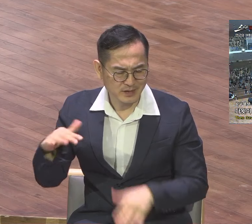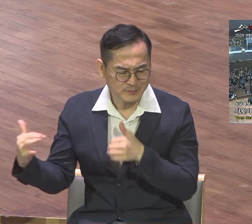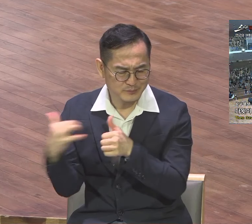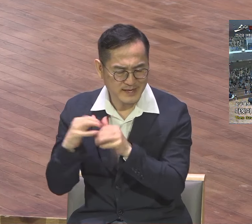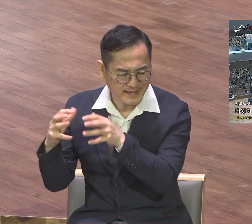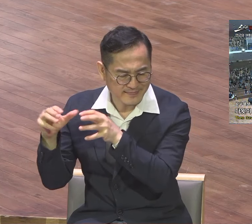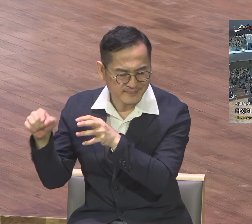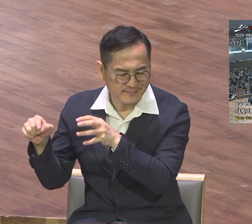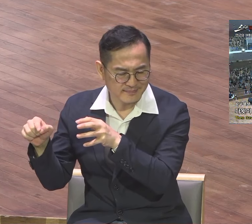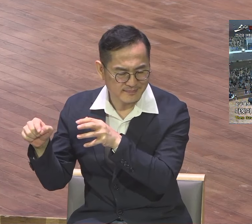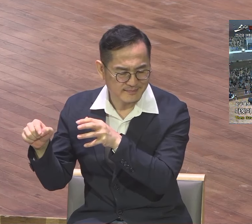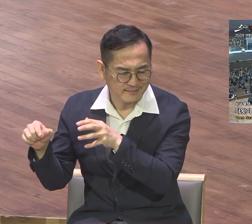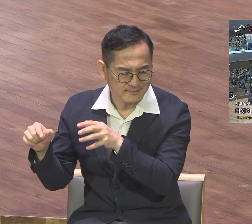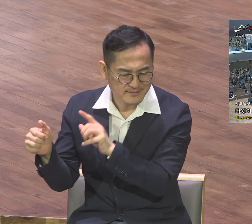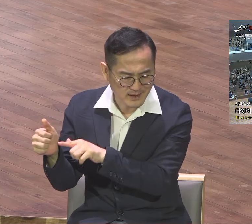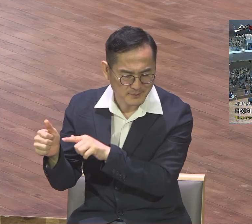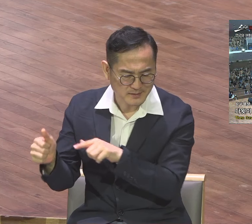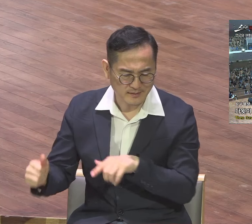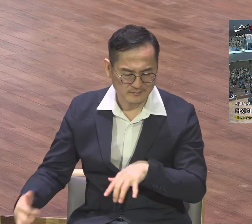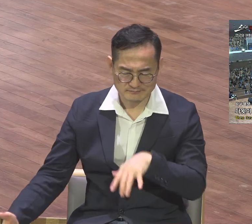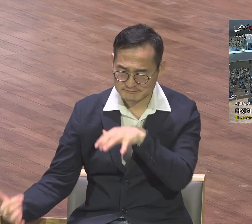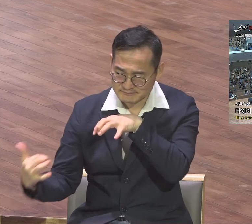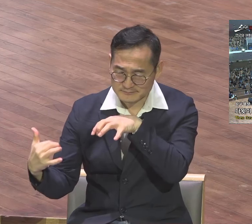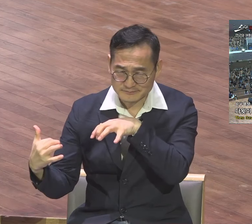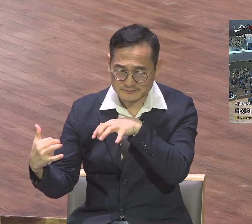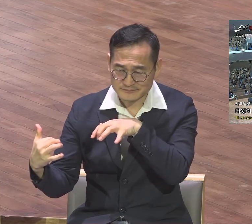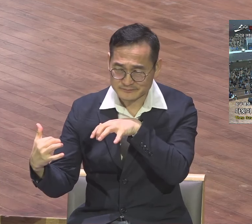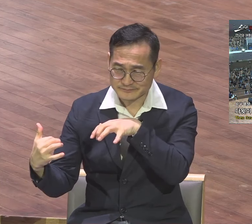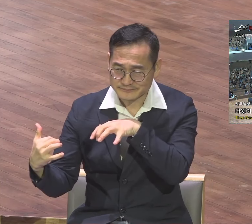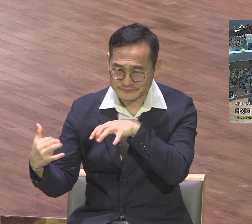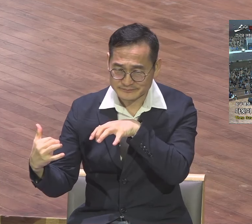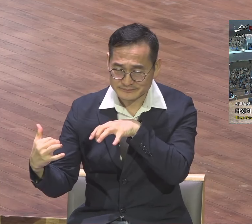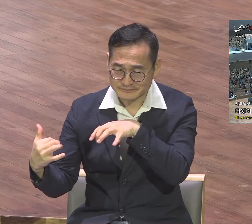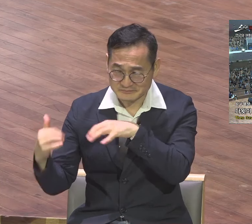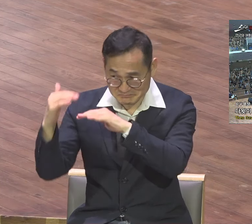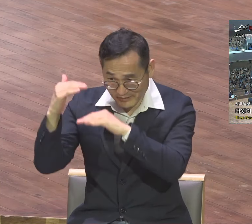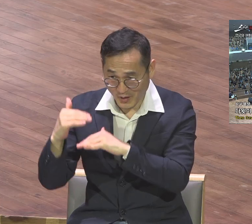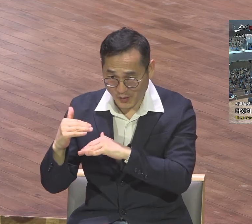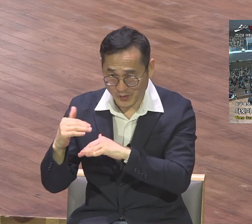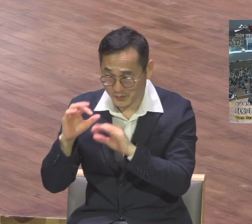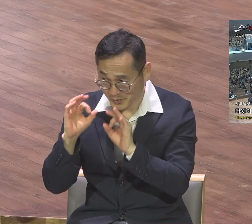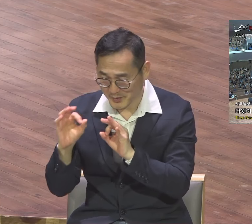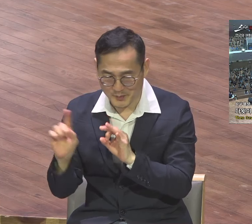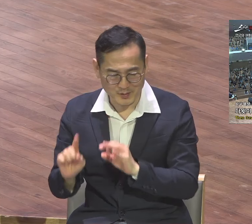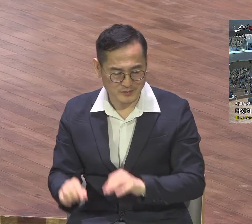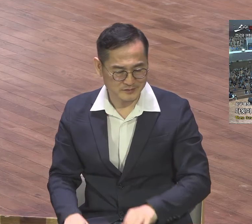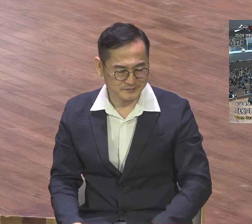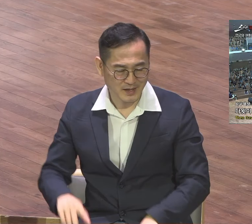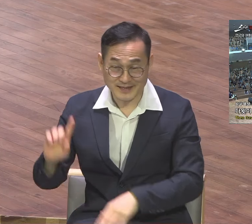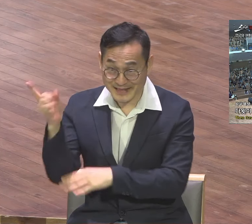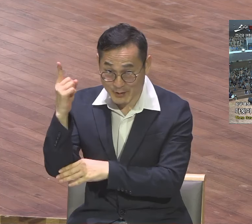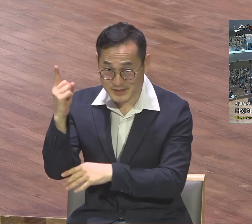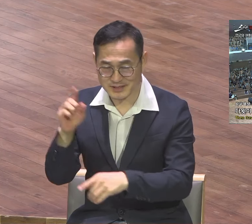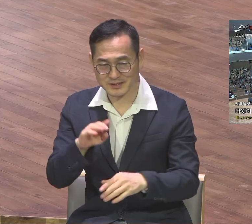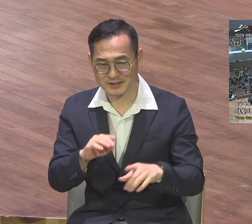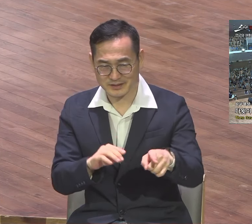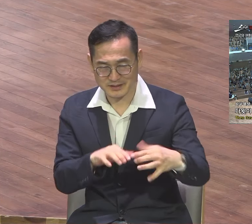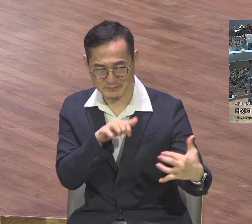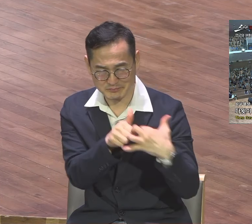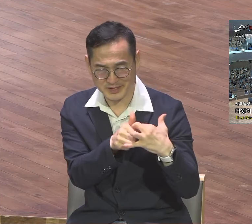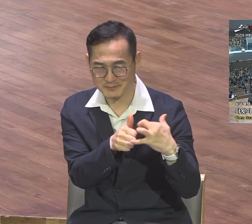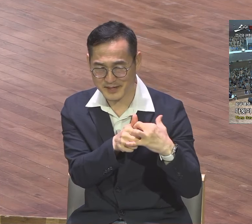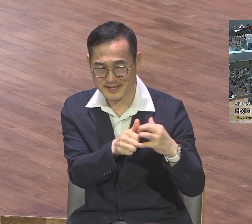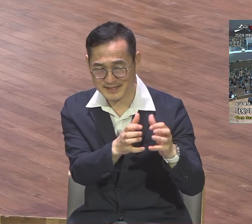치르면서 선포하는 내용을 보면 그 의미가 이대로 다 드러나고 있어요. 다윗이